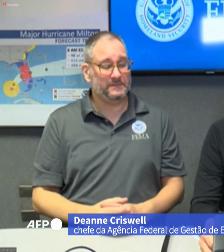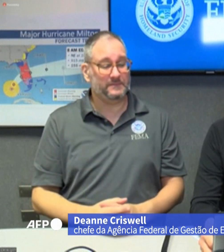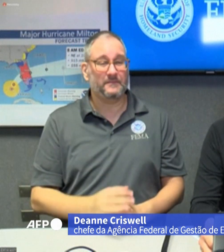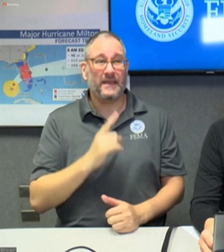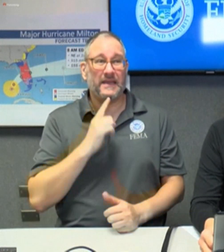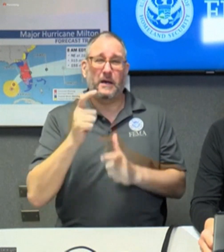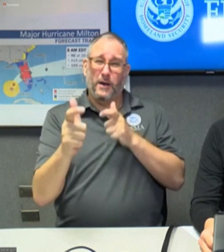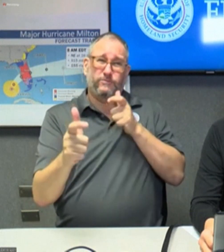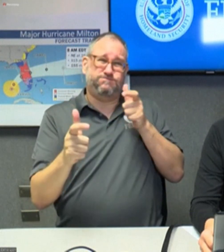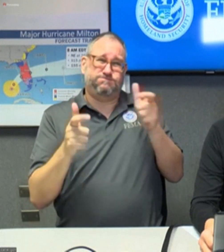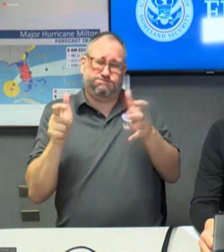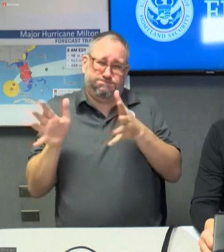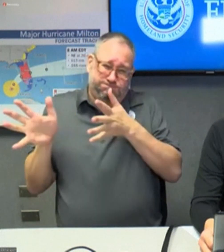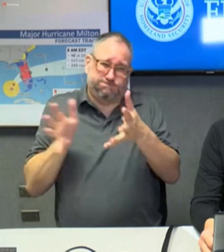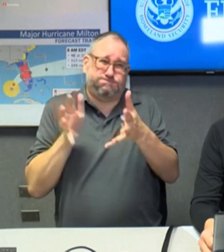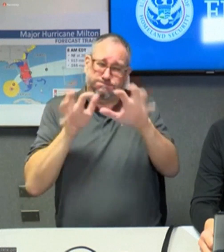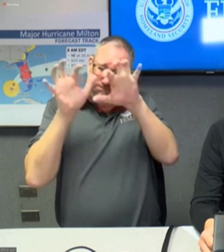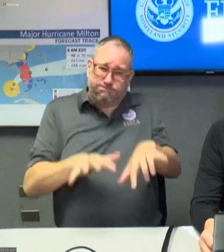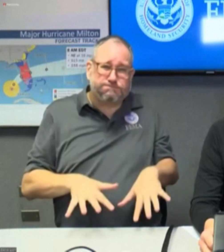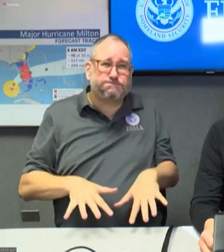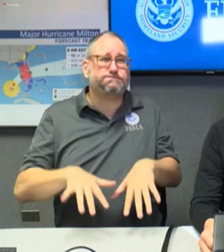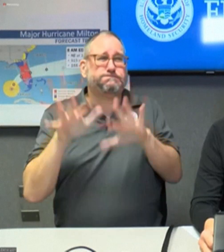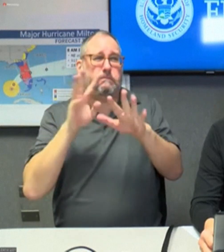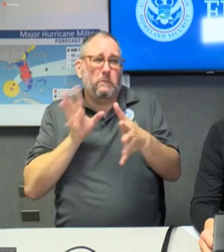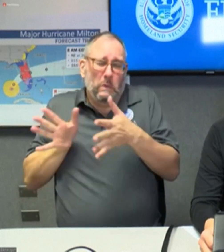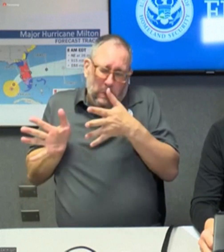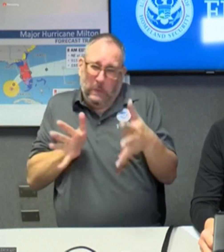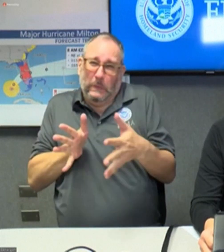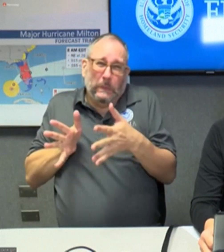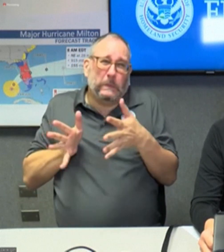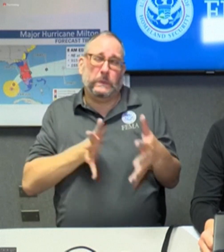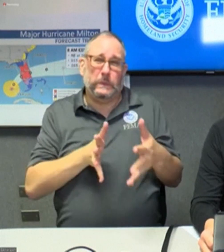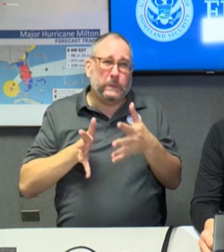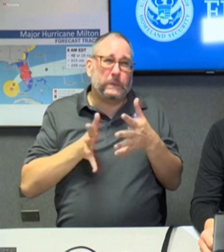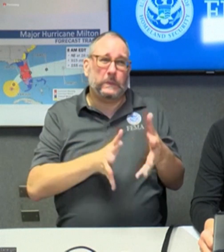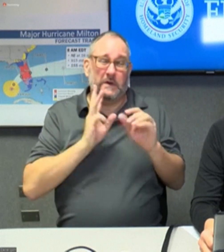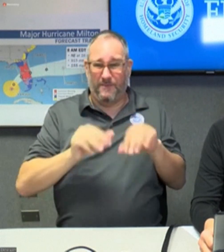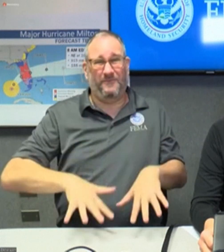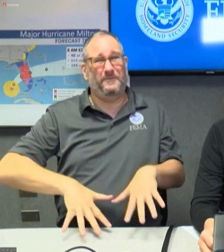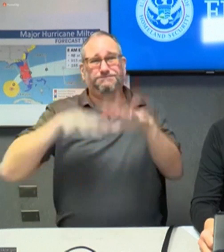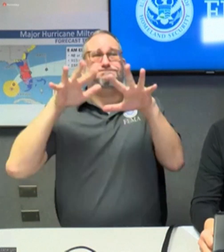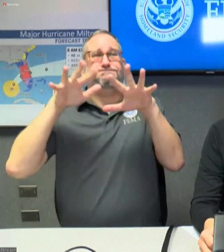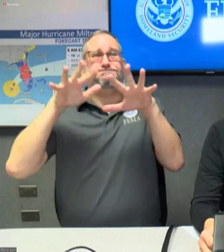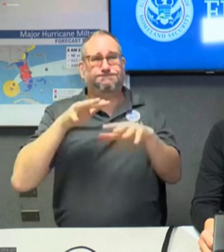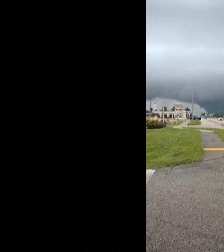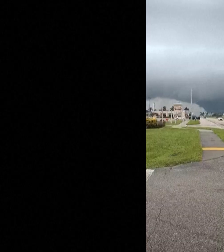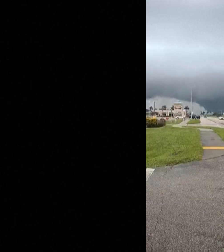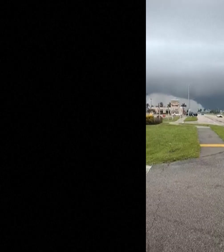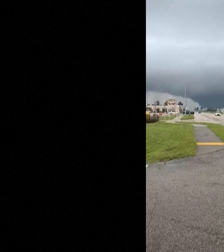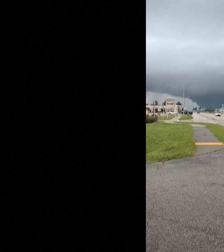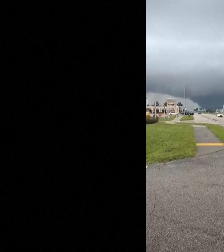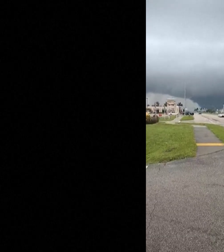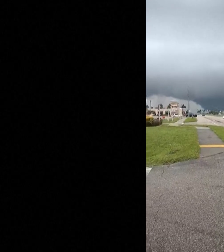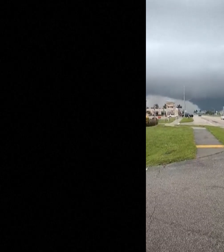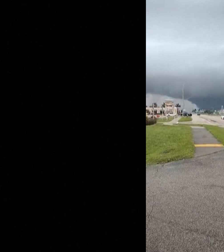grandes ondas de tempestade ventos fortes e inundações severas à medida que se move pelo Estado da Flórida essas